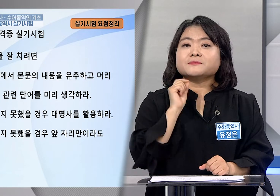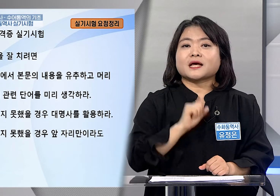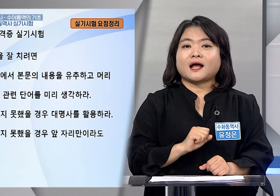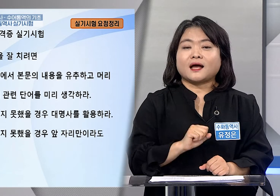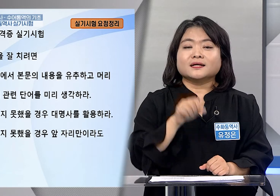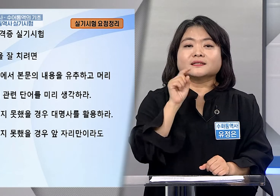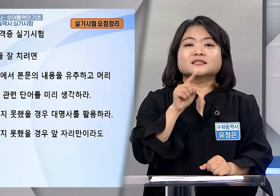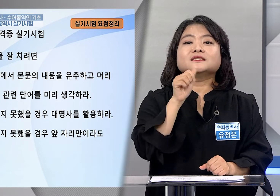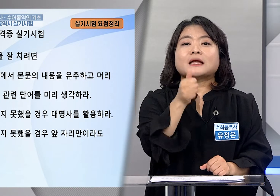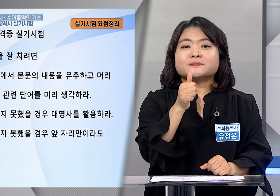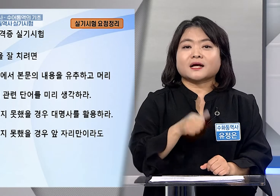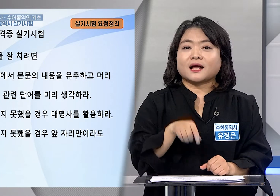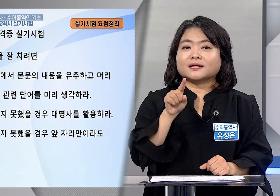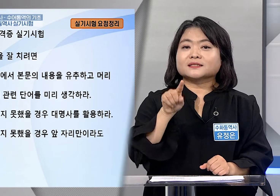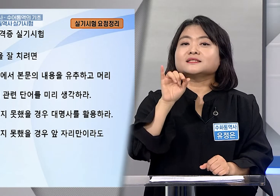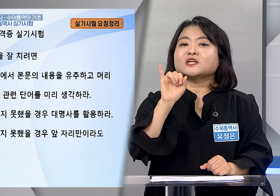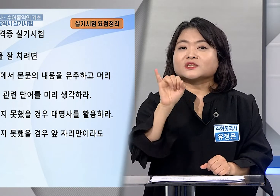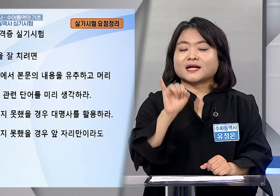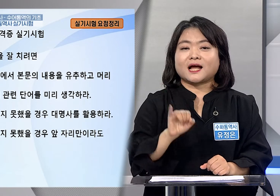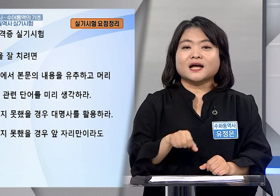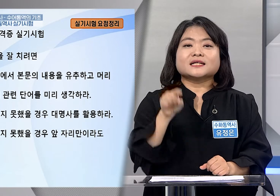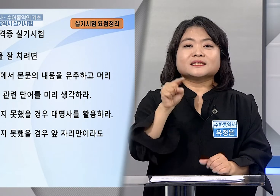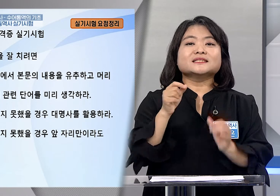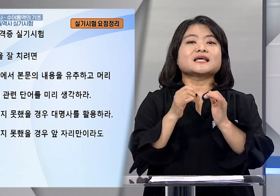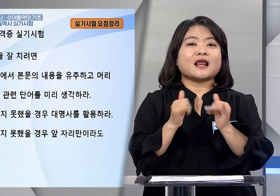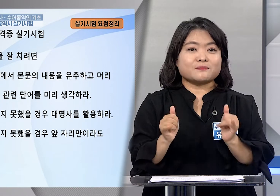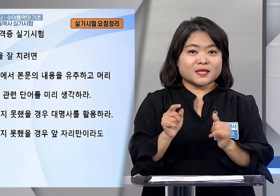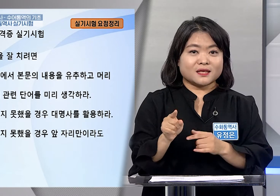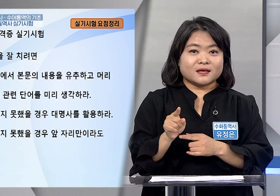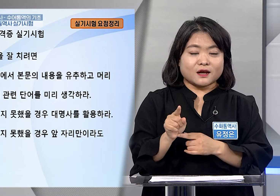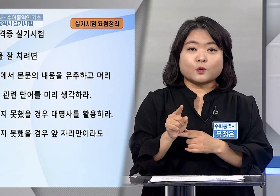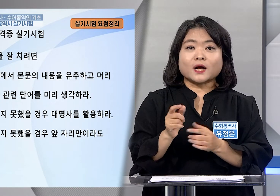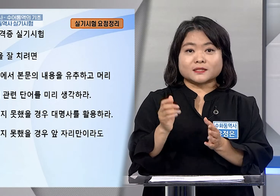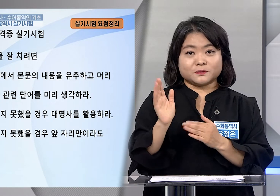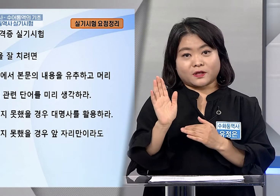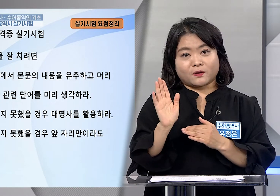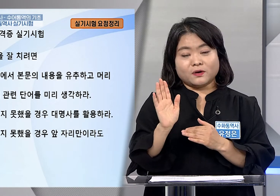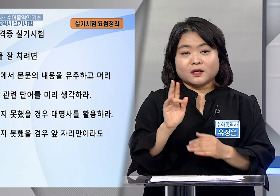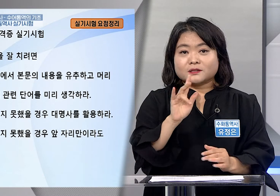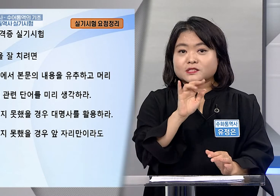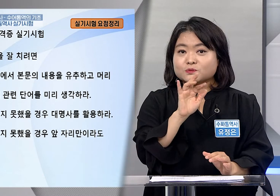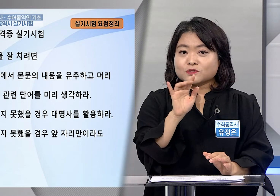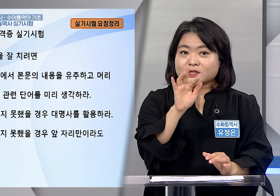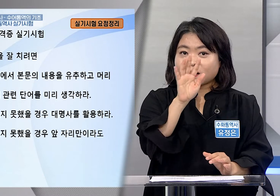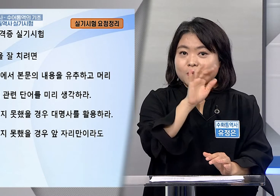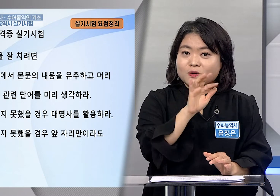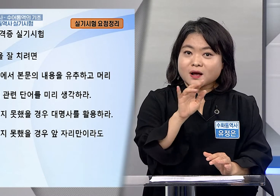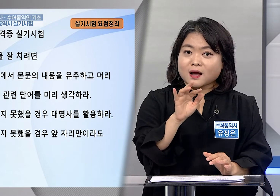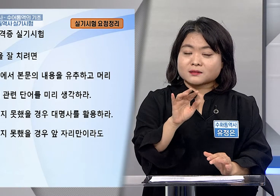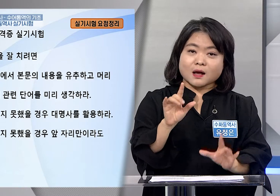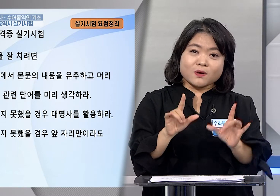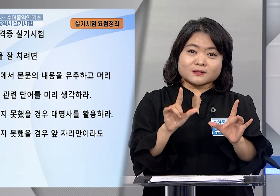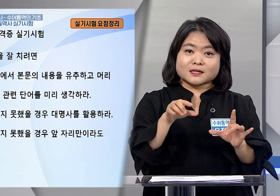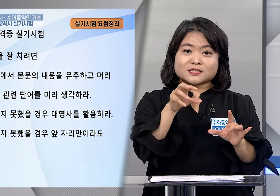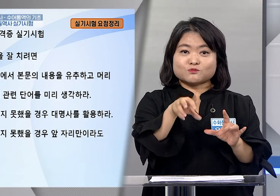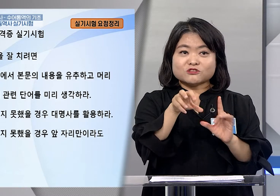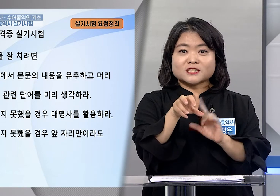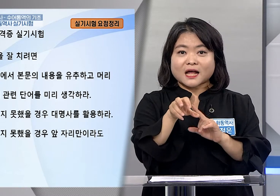남자가, 그 여자가, 그 사람이 라고 가시면 돼요. 근데 지문자가 뭔가 상황상 지문이다